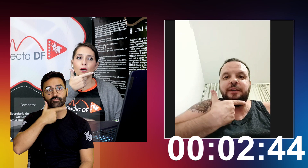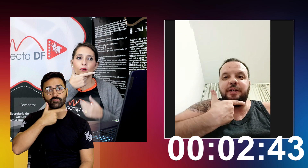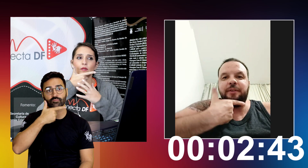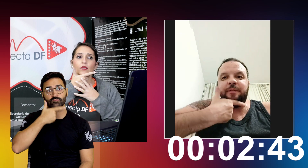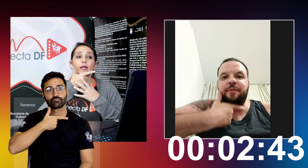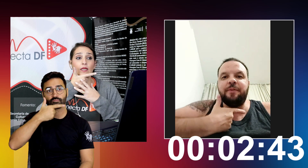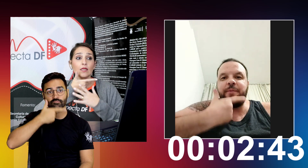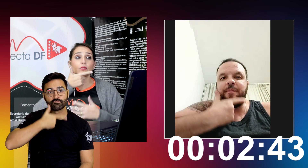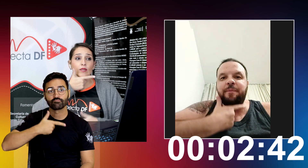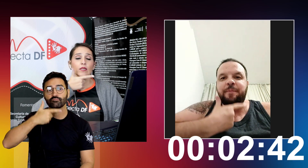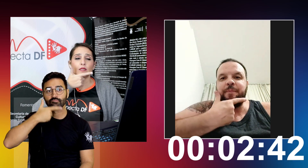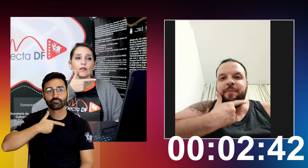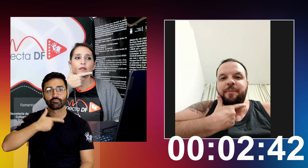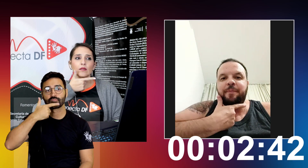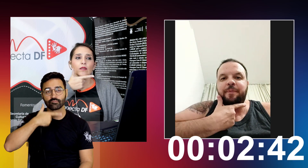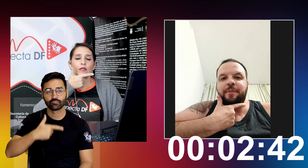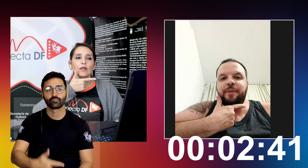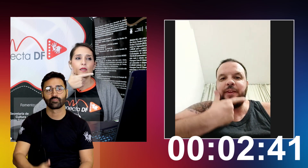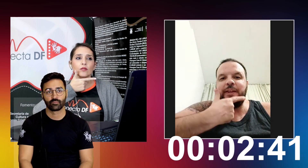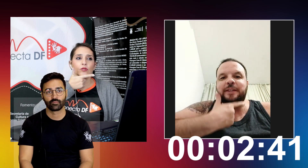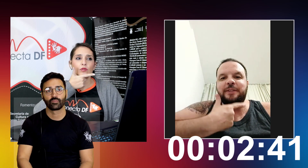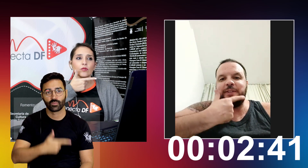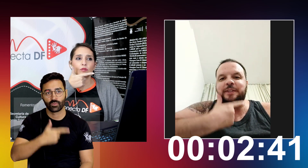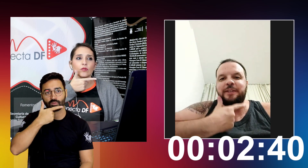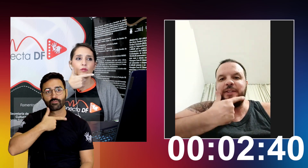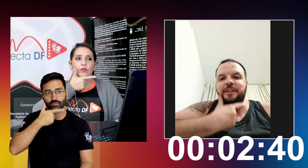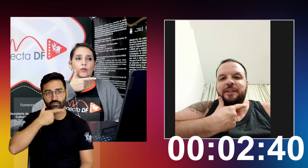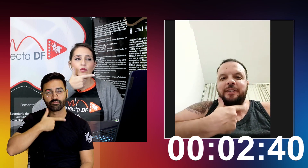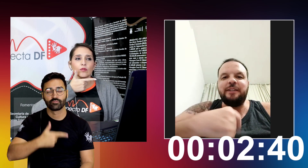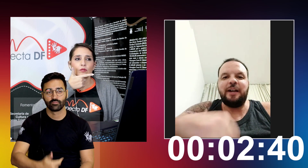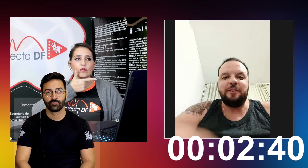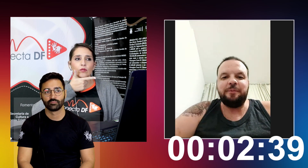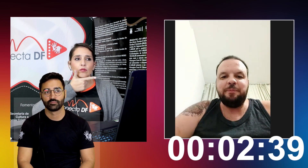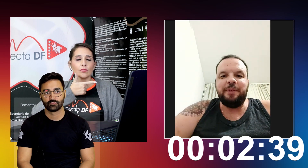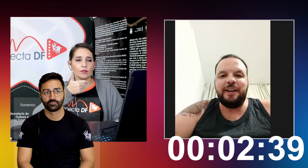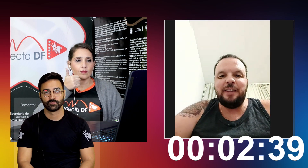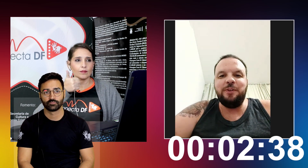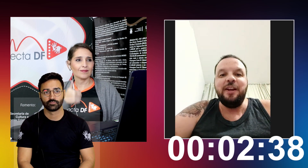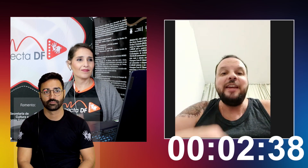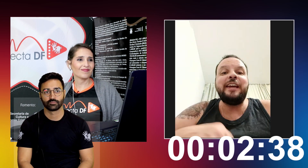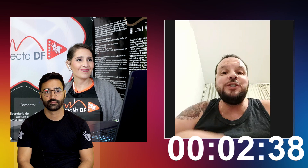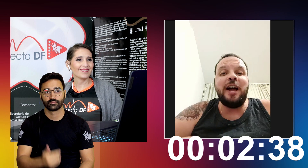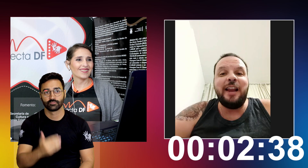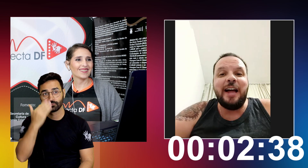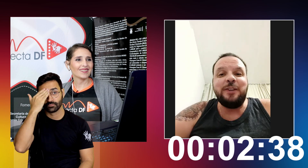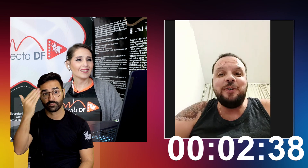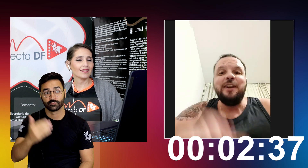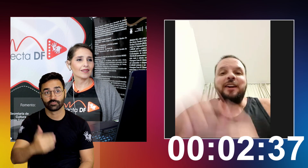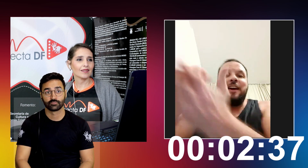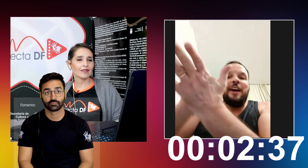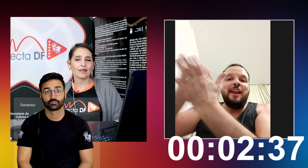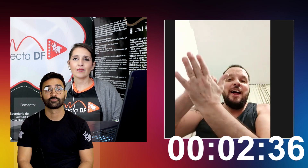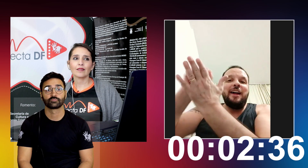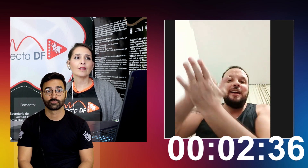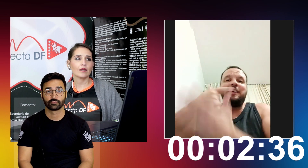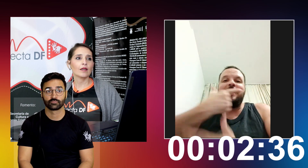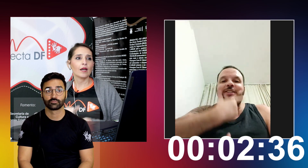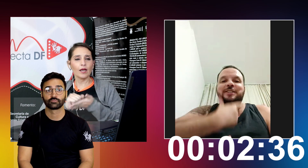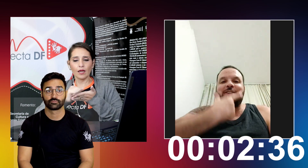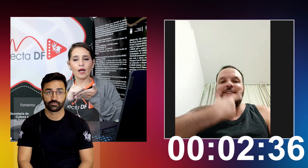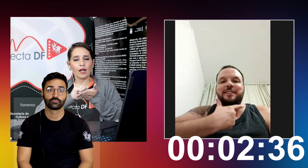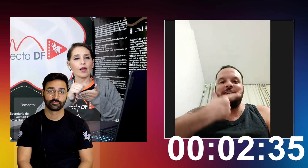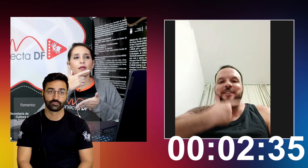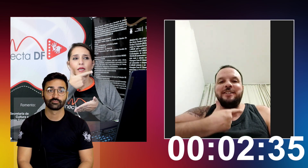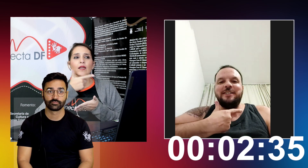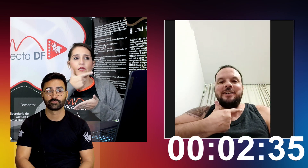Assim. Não. Isso, assim. Queijo. Sim. Tá. Obrigado. E queijo ralado? É ralar queijo?